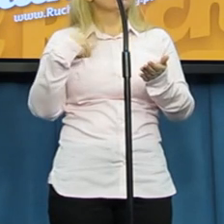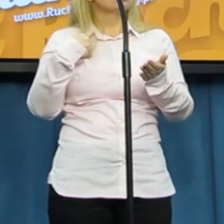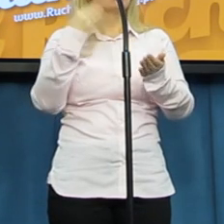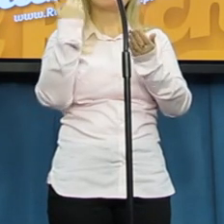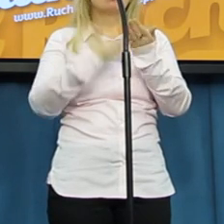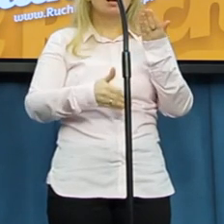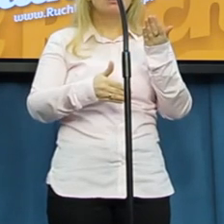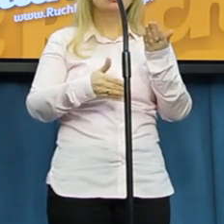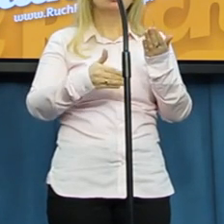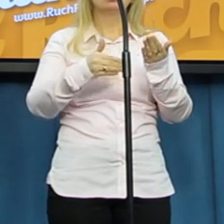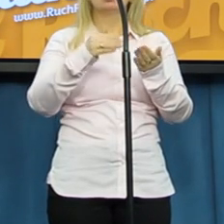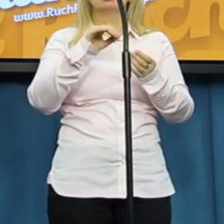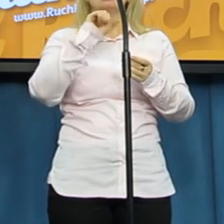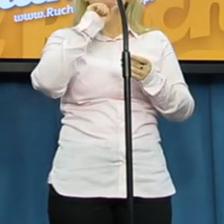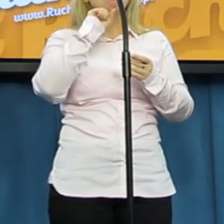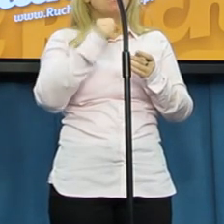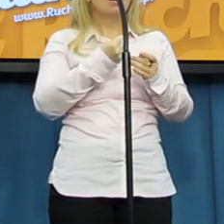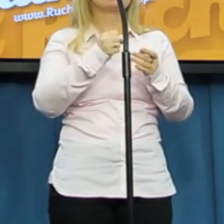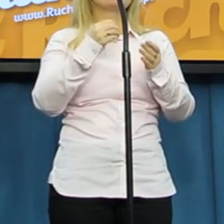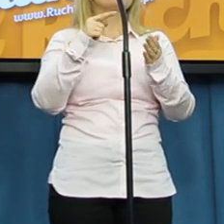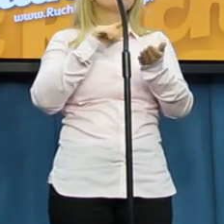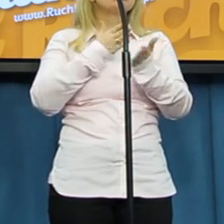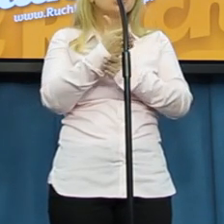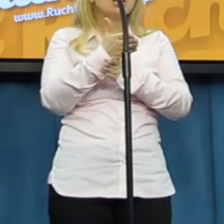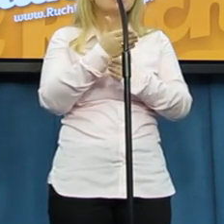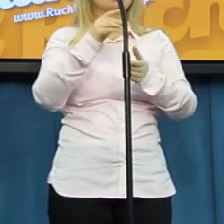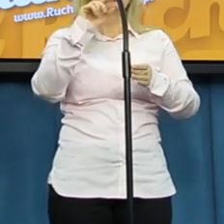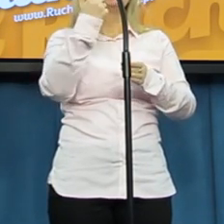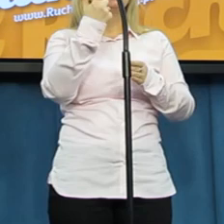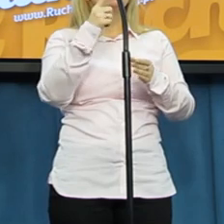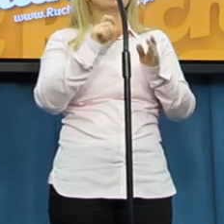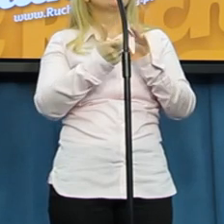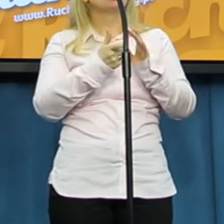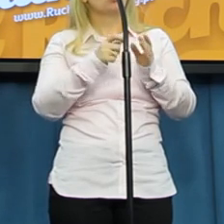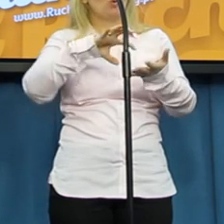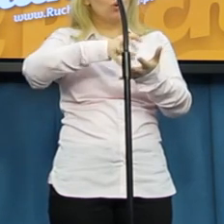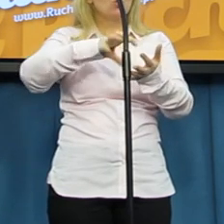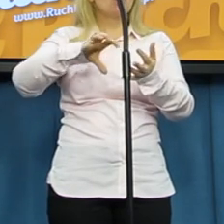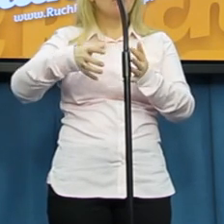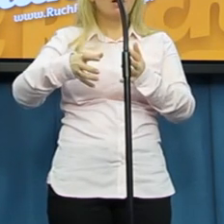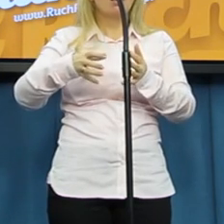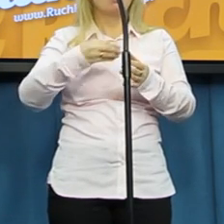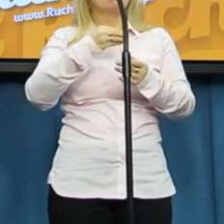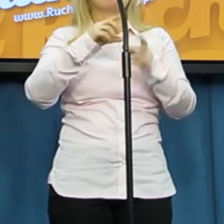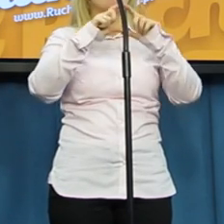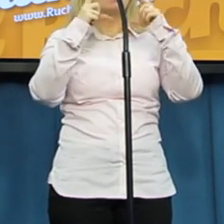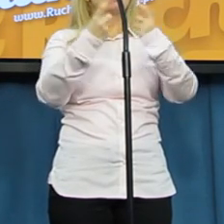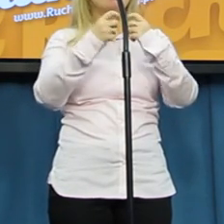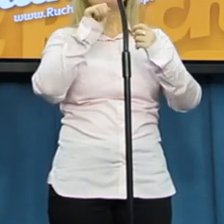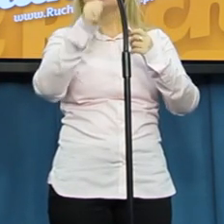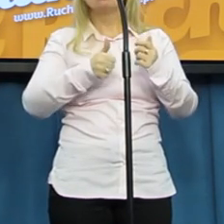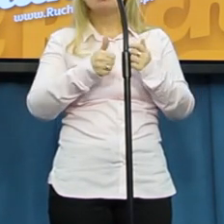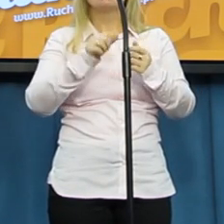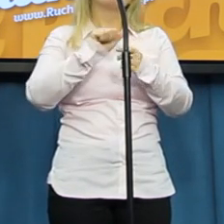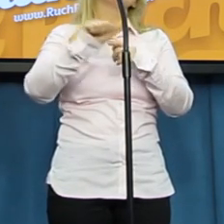traci nieprawdopodobnie poprzez fakt, że w drugiej co do wielkości grupie w Parlamencie Europejskim